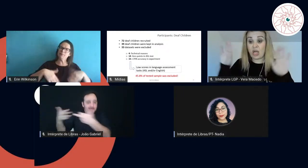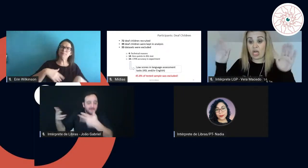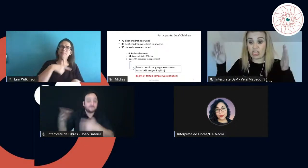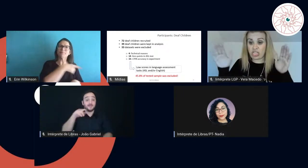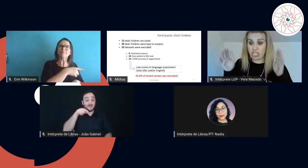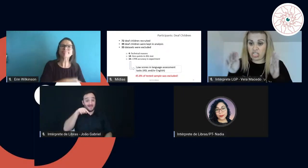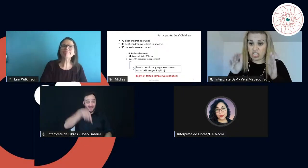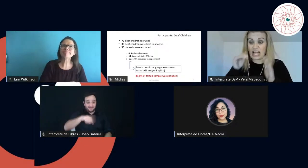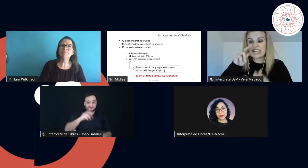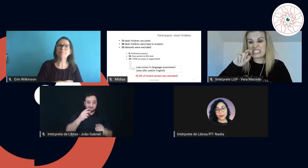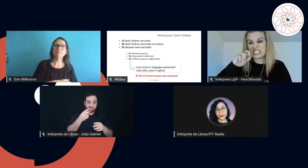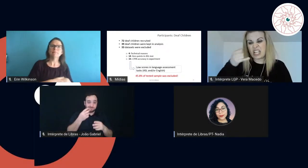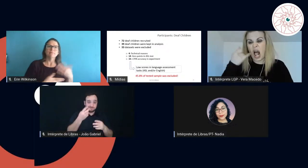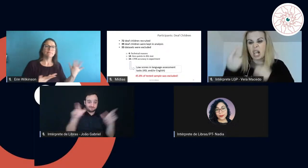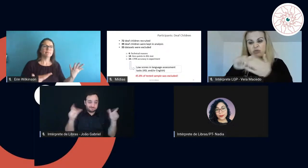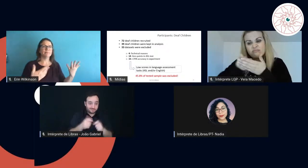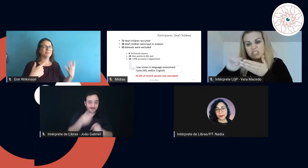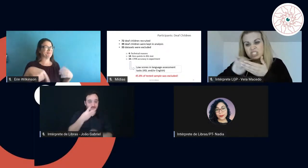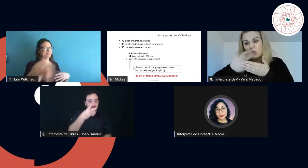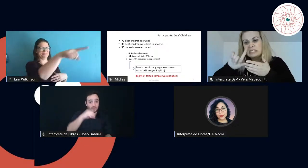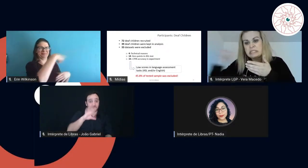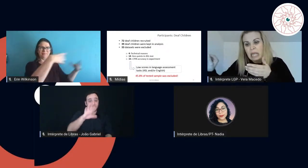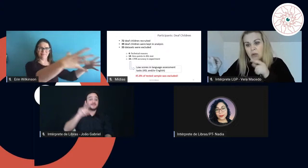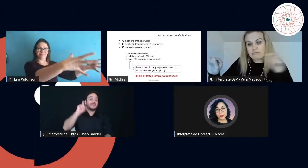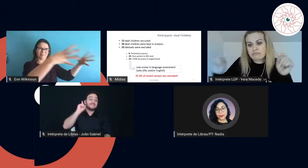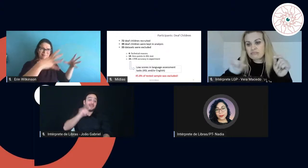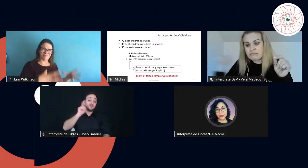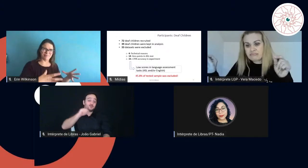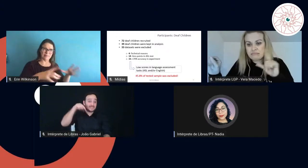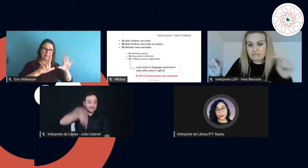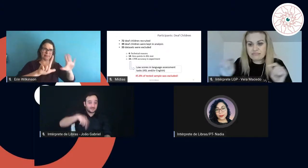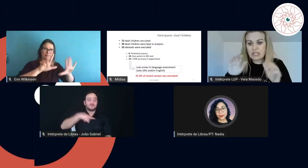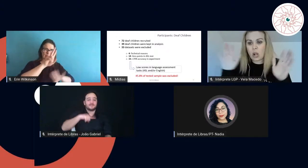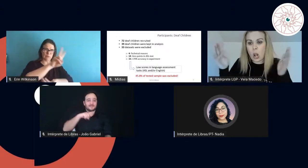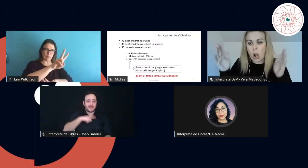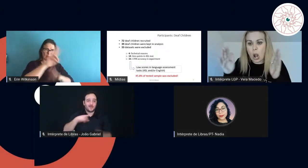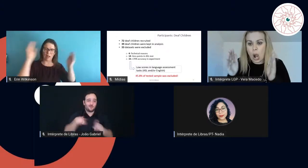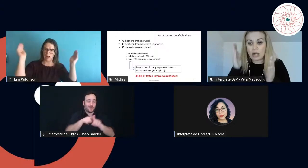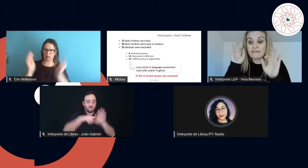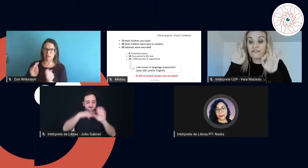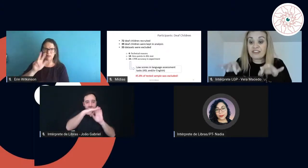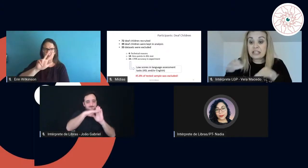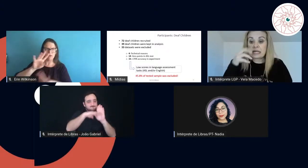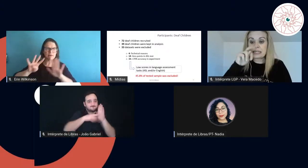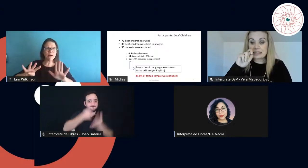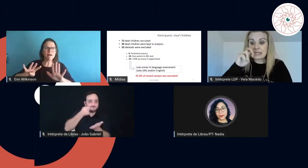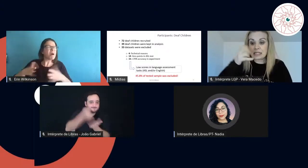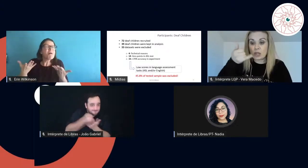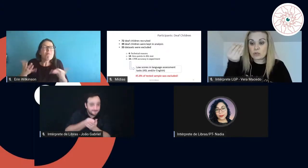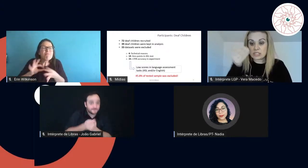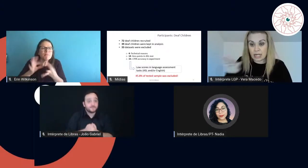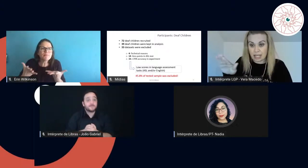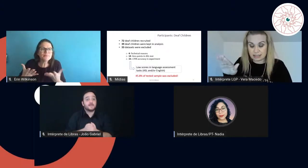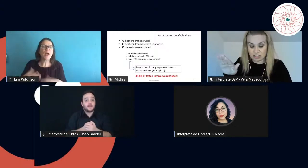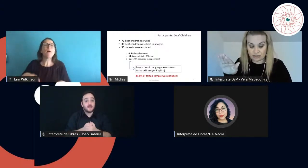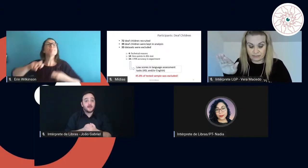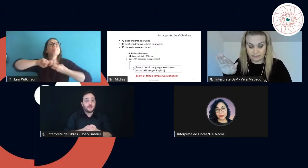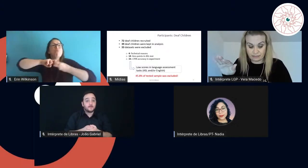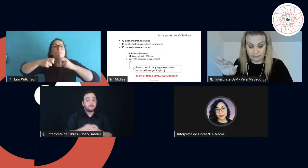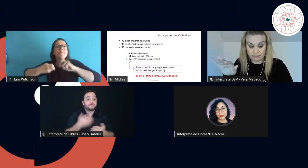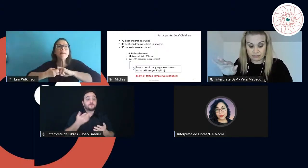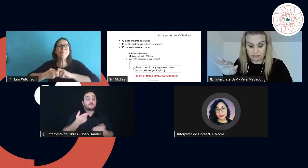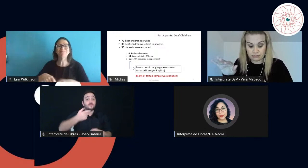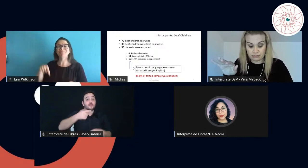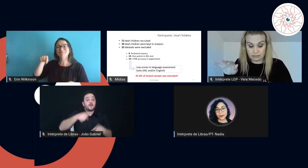algumas alguns sujeitos, enfim, foram desistindo. Aí a pesquisa ela findou com crianças aqui